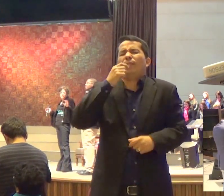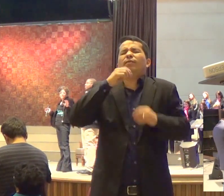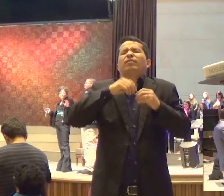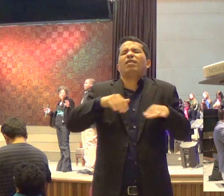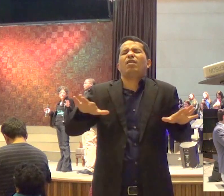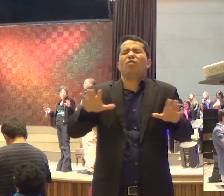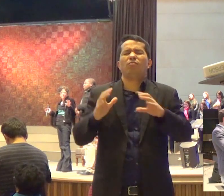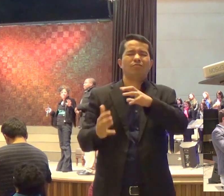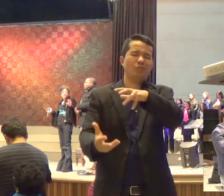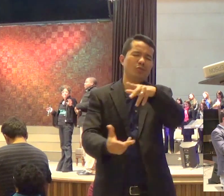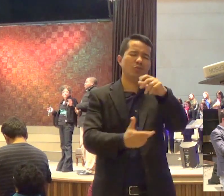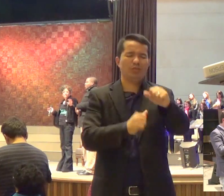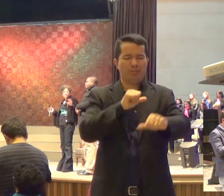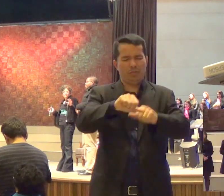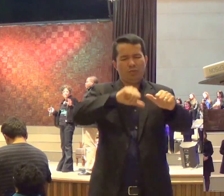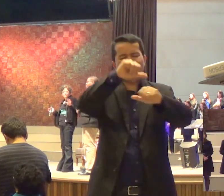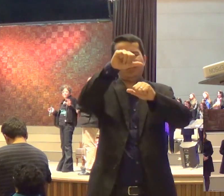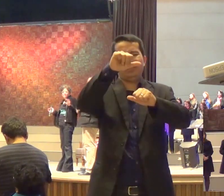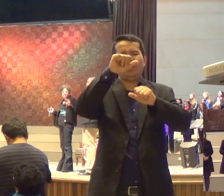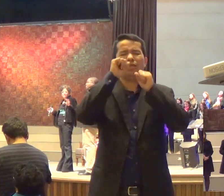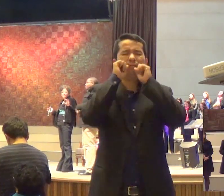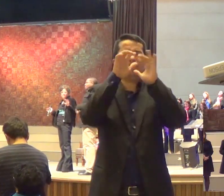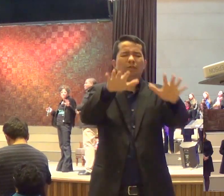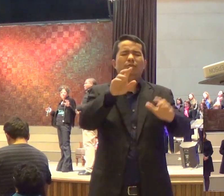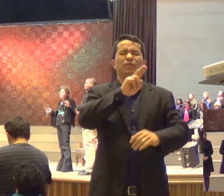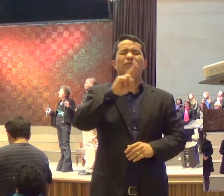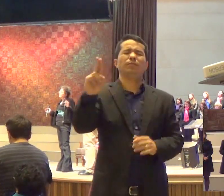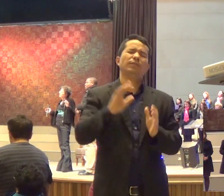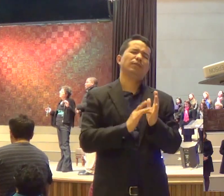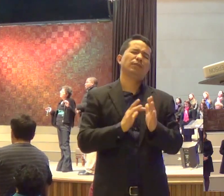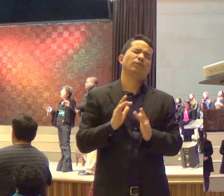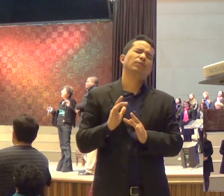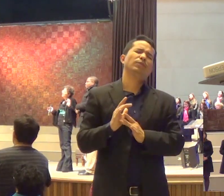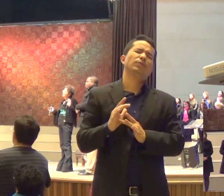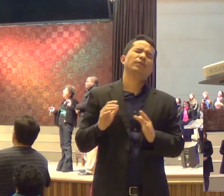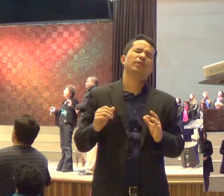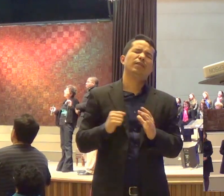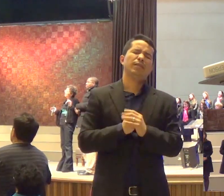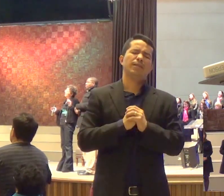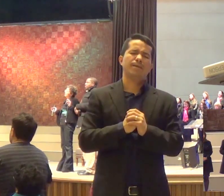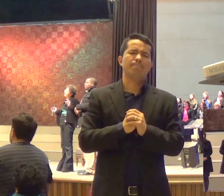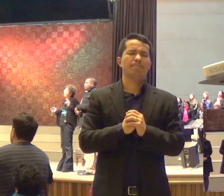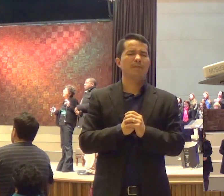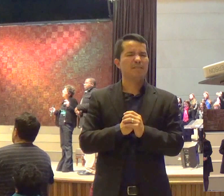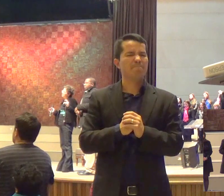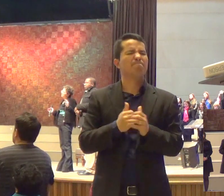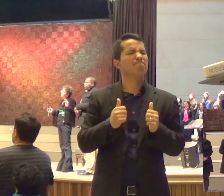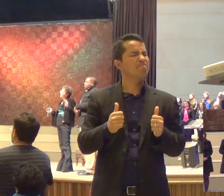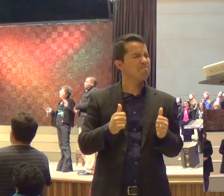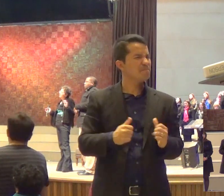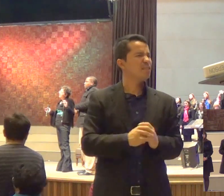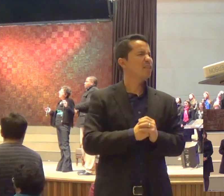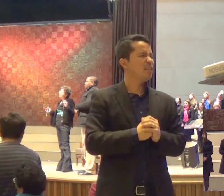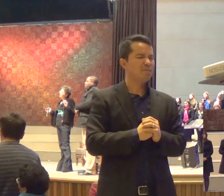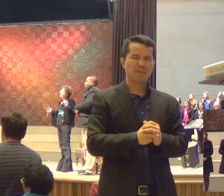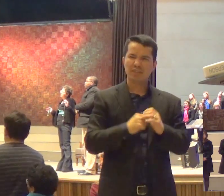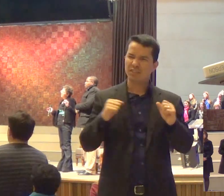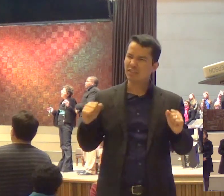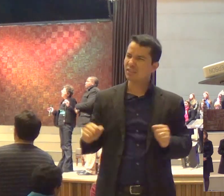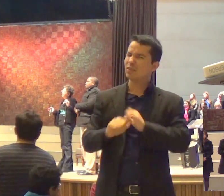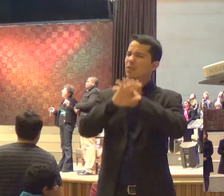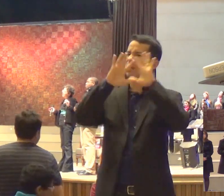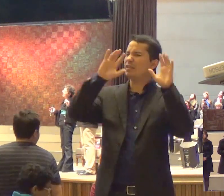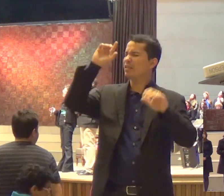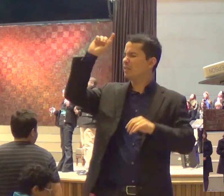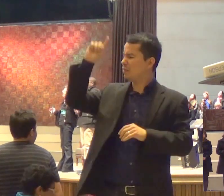Abençoa pai em nome de Jesus Amém glória a Deus que nós